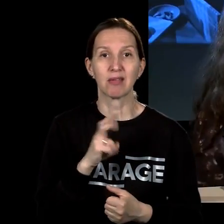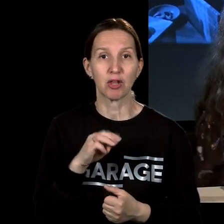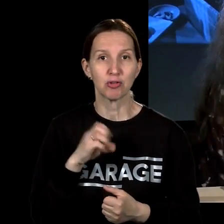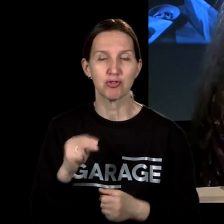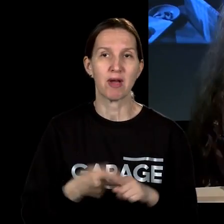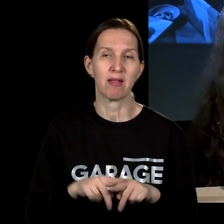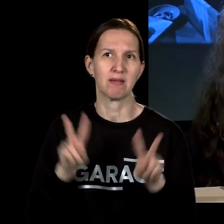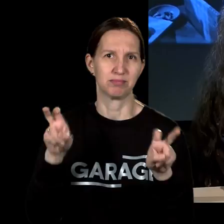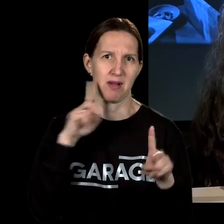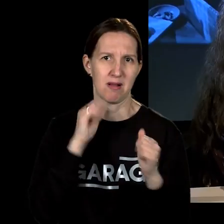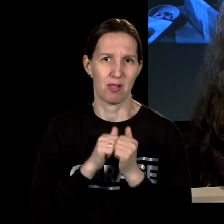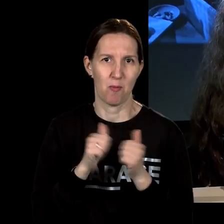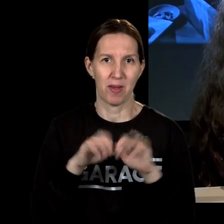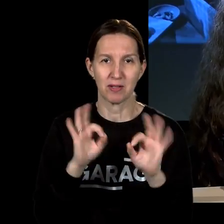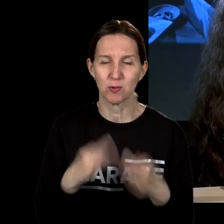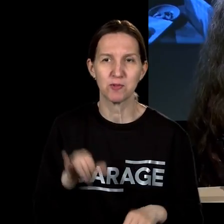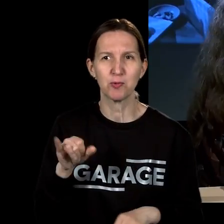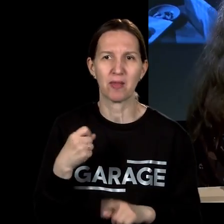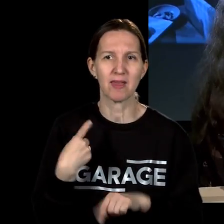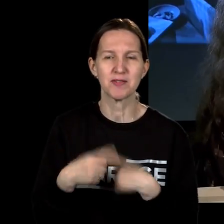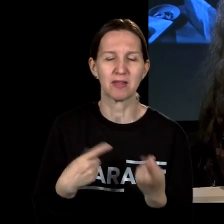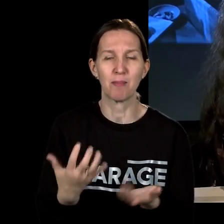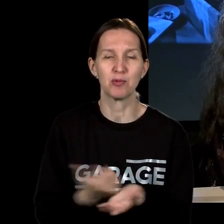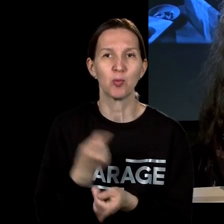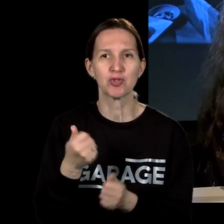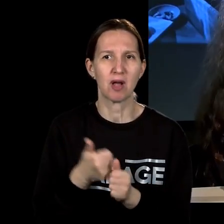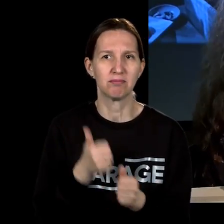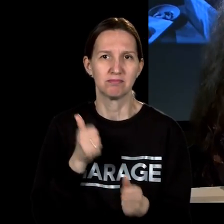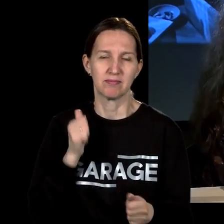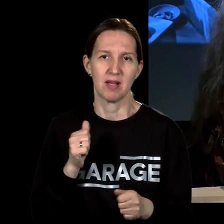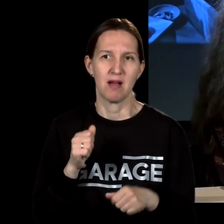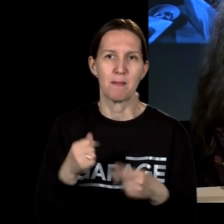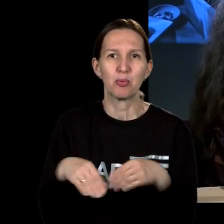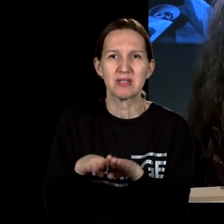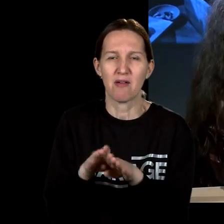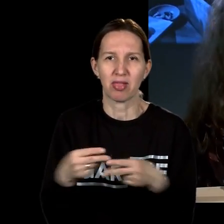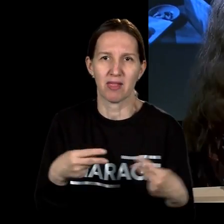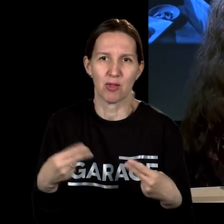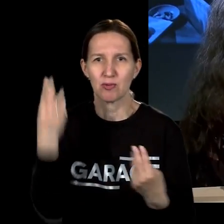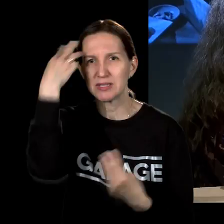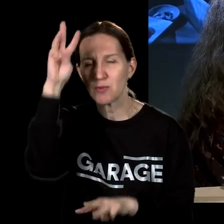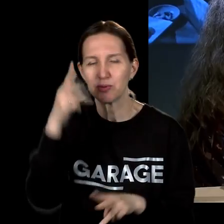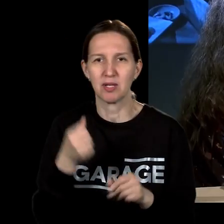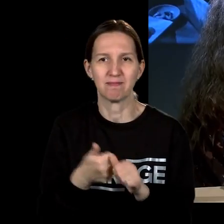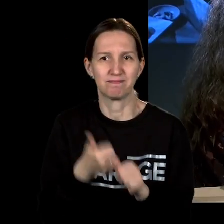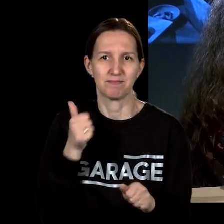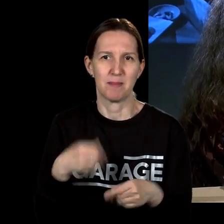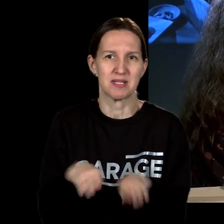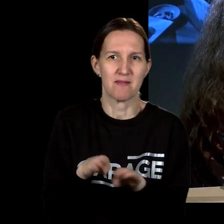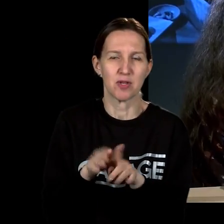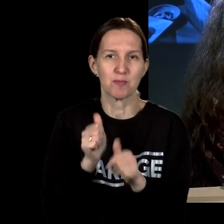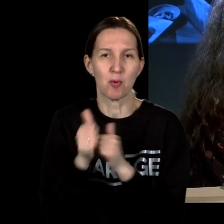допустим, там, глупое искусство, это не всегда получается, он всегда немножко запаздывает по отношению к моде, запаздывает по отношению к прогрессивности